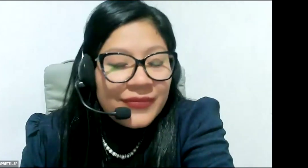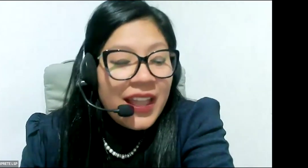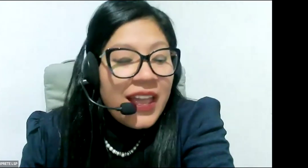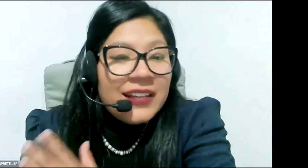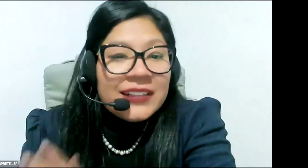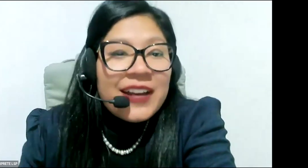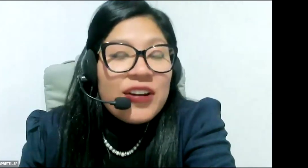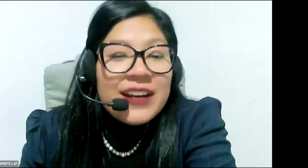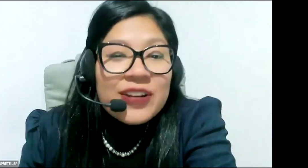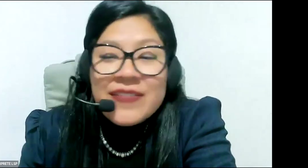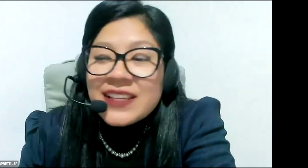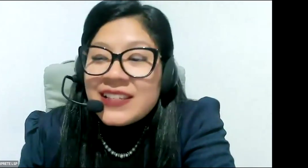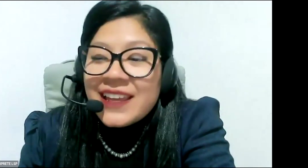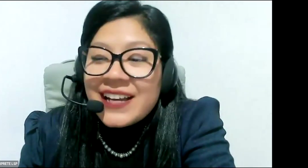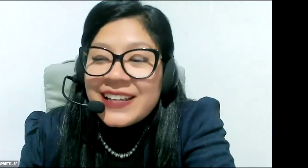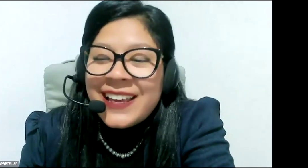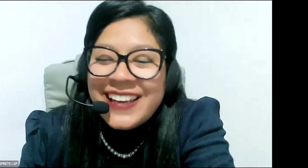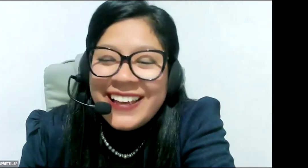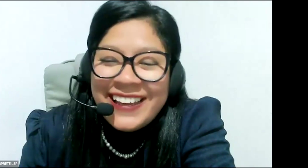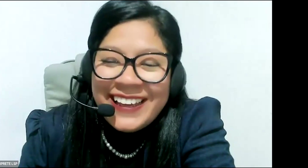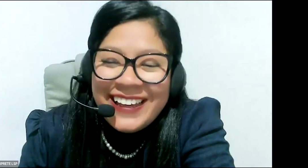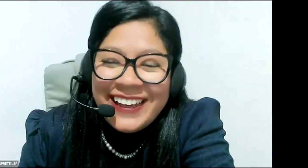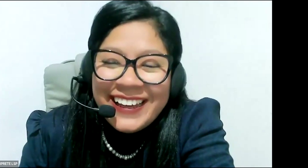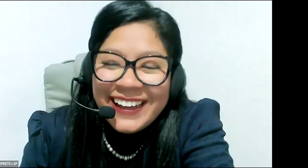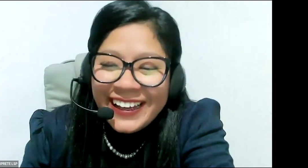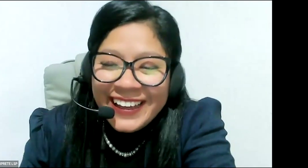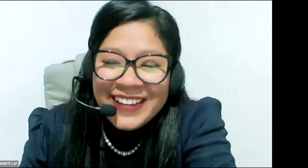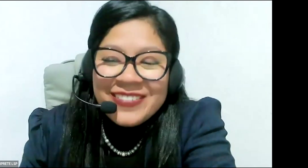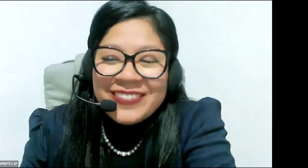vemos Carol y lo que ibas a decir de cañete